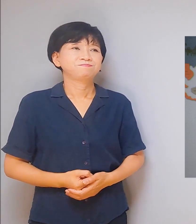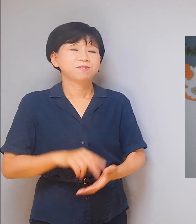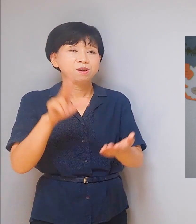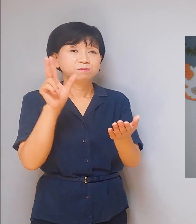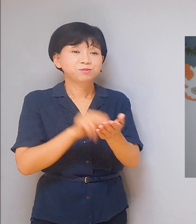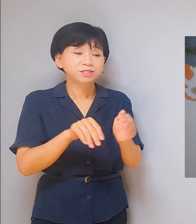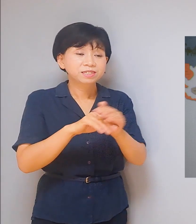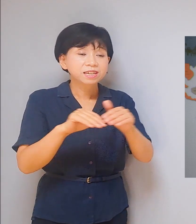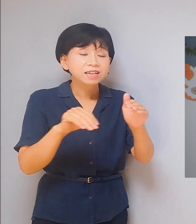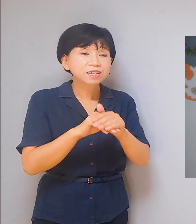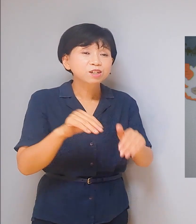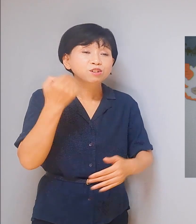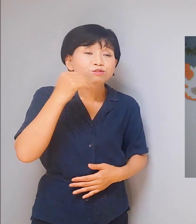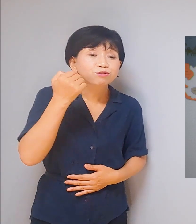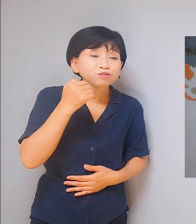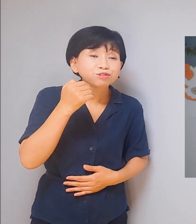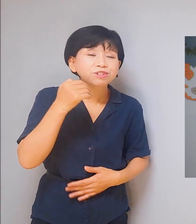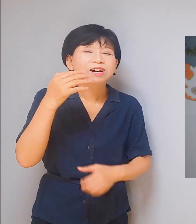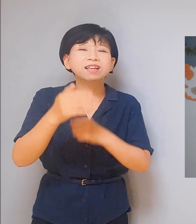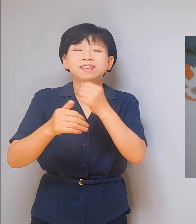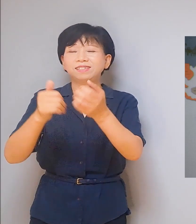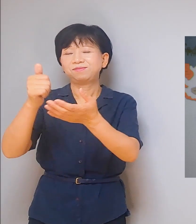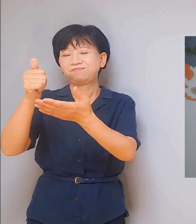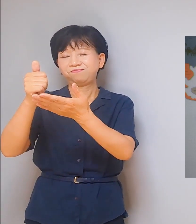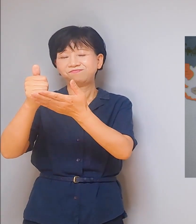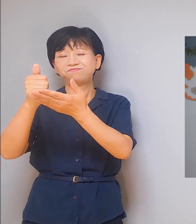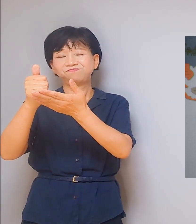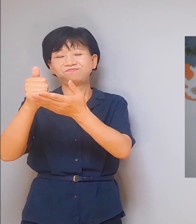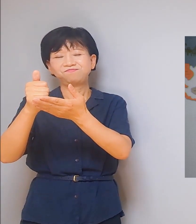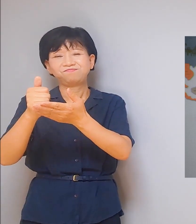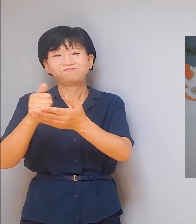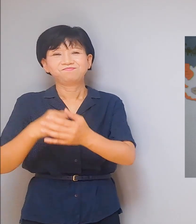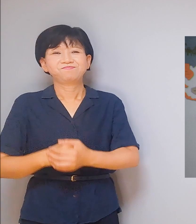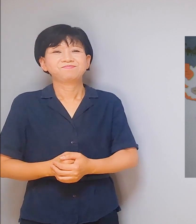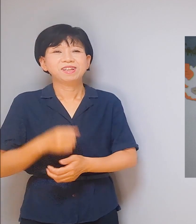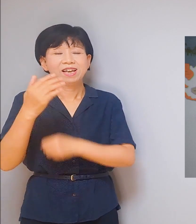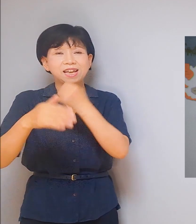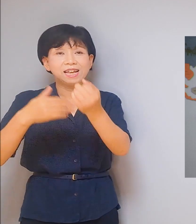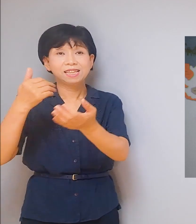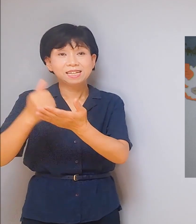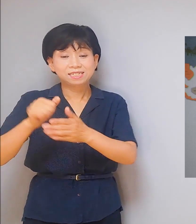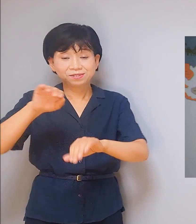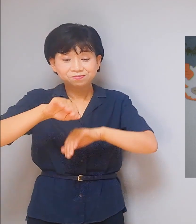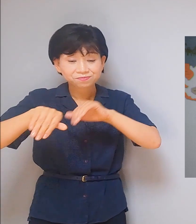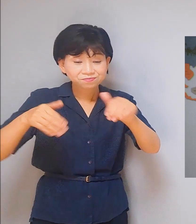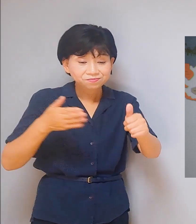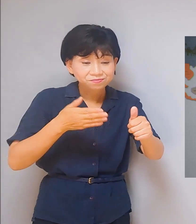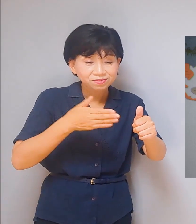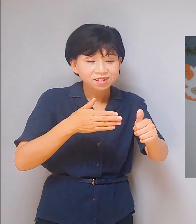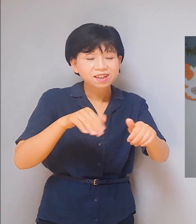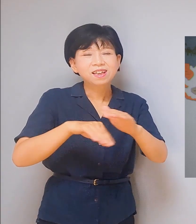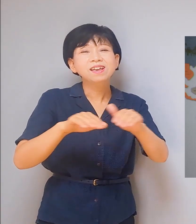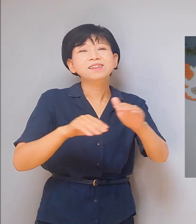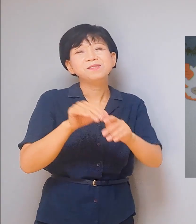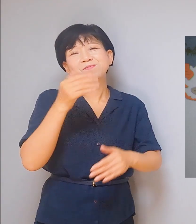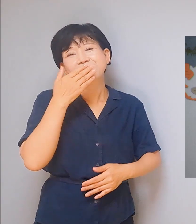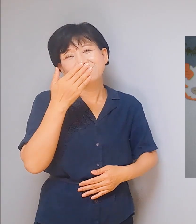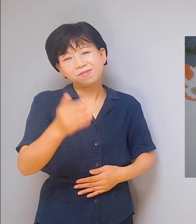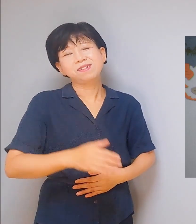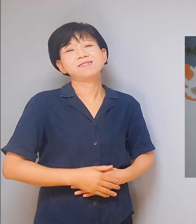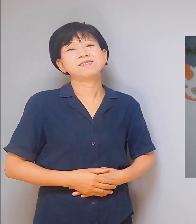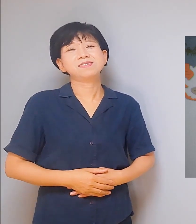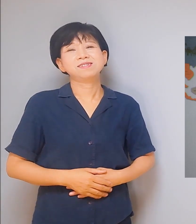문제 해결자는요, 그래서 하나님이십니다. 하나님의 개입으로 해결이 되는 거죠. 그럼